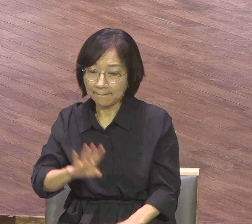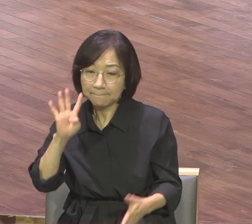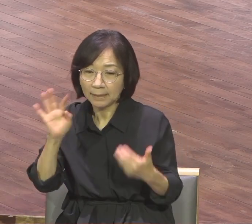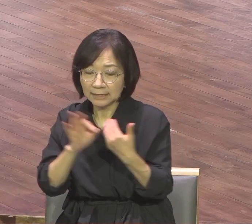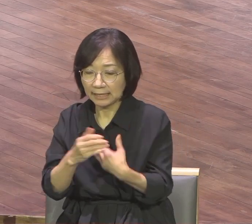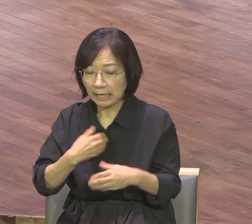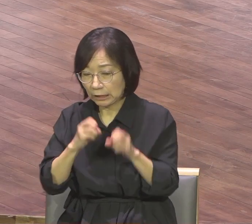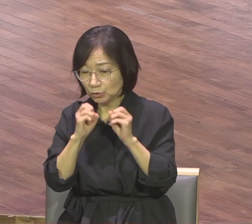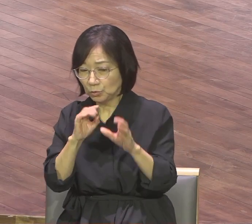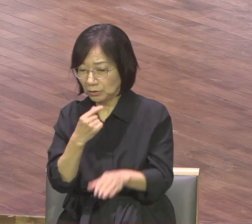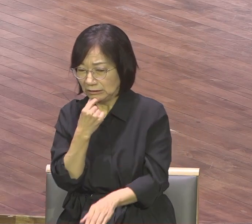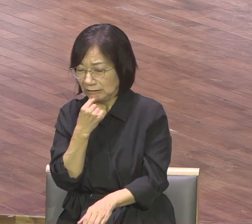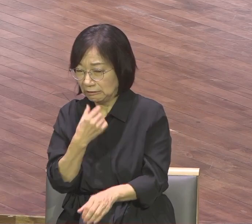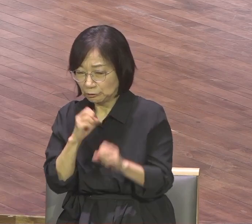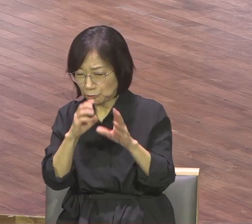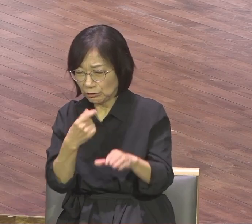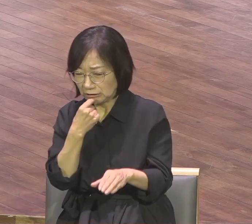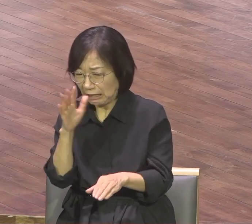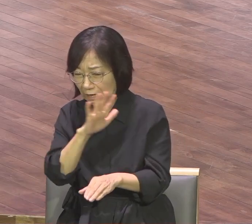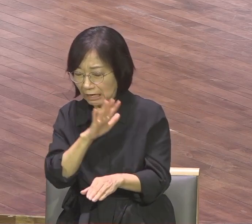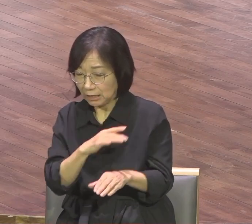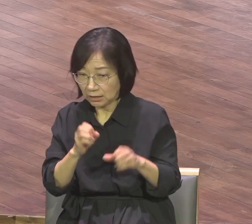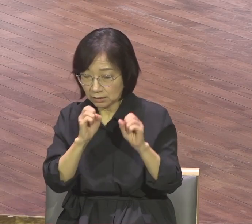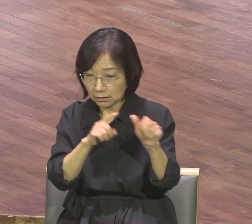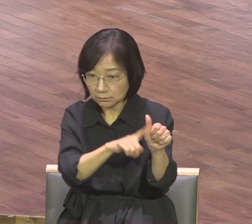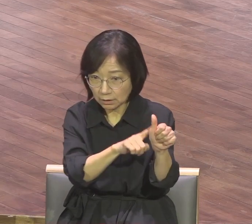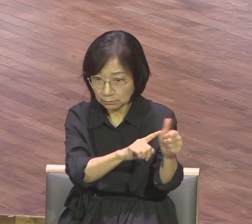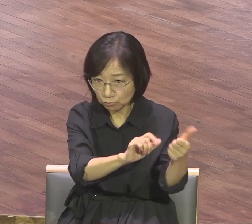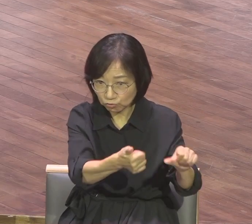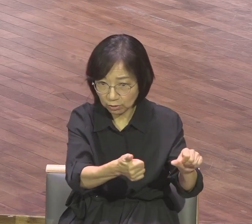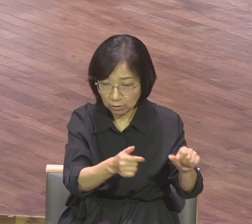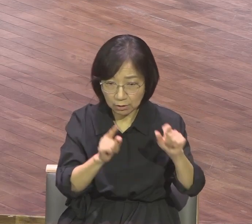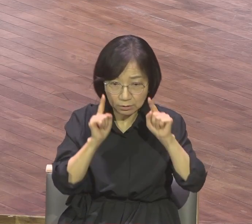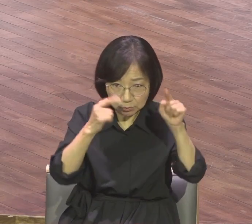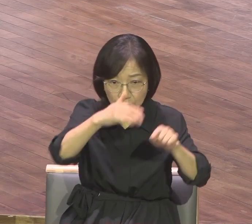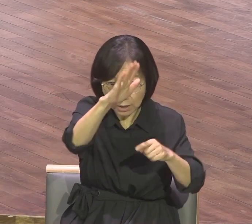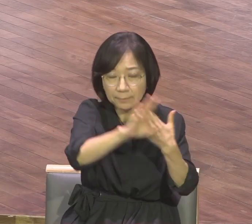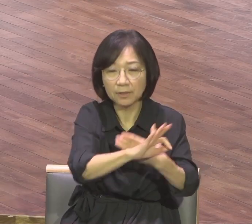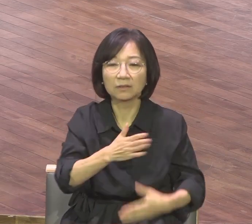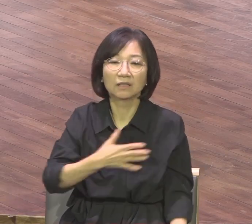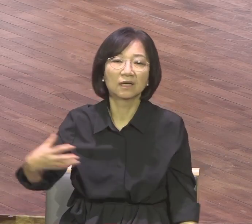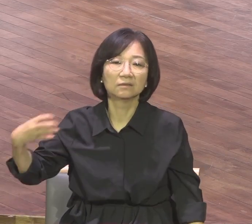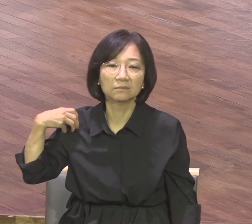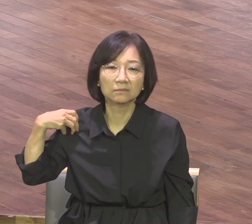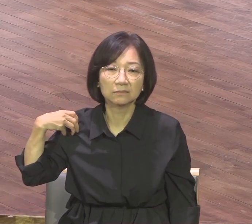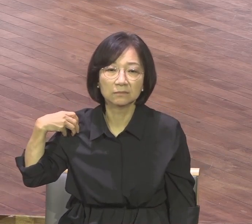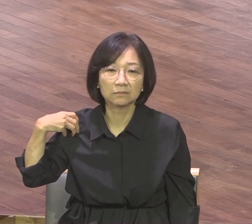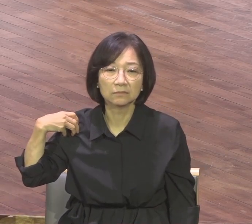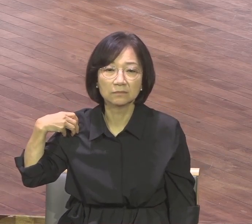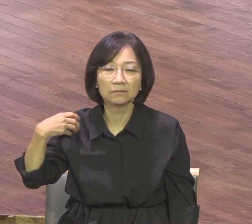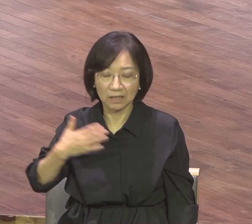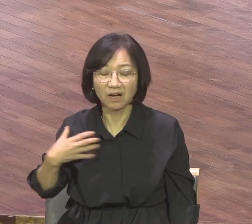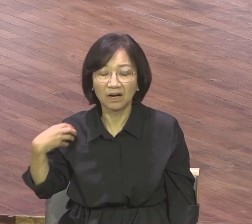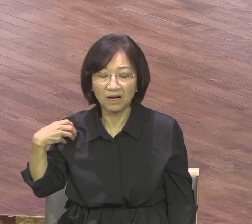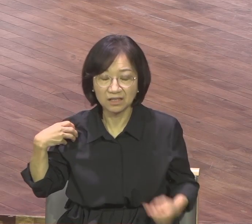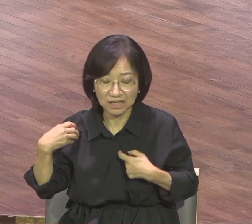않아서 그 사람이 지옥 갔다고 하면 그것은 내 책임이다, 그 말이.